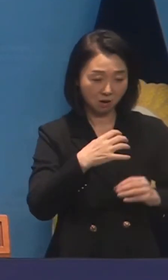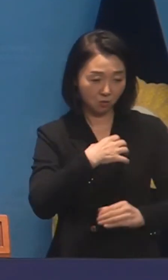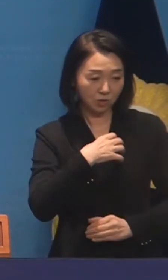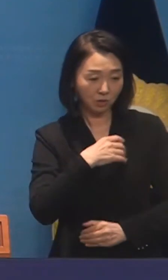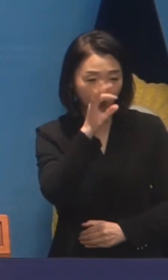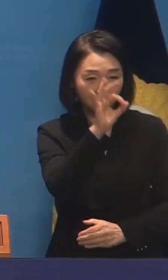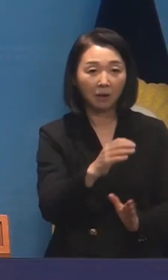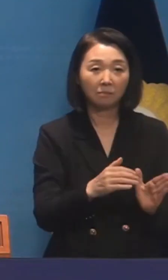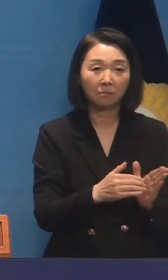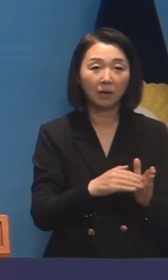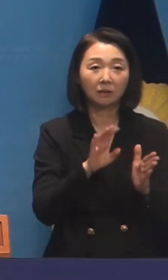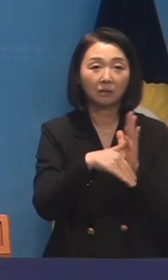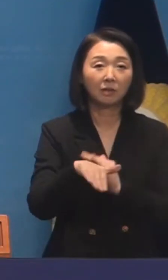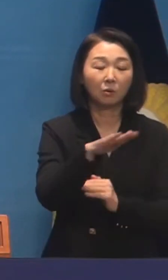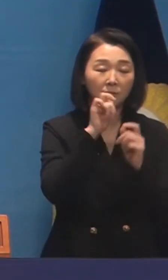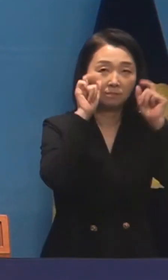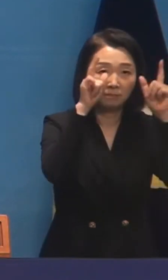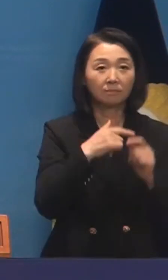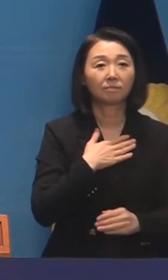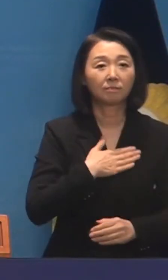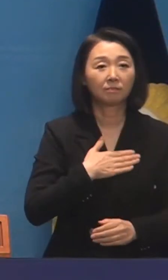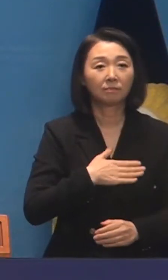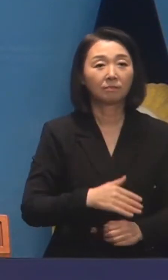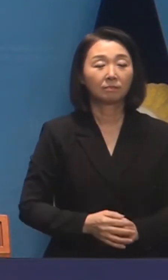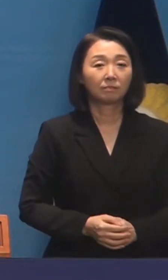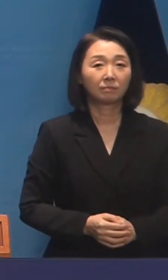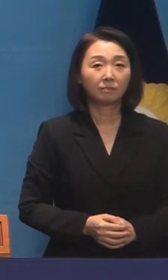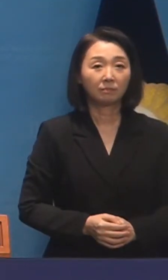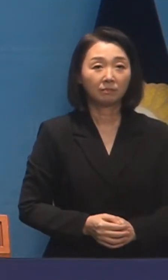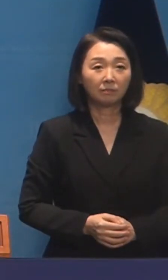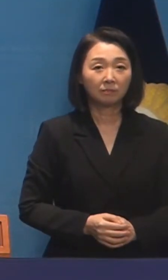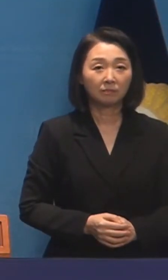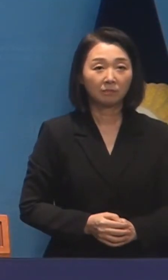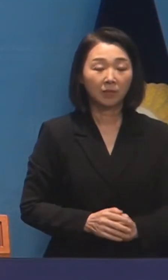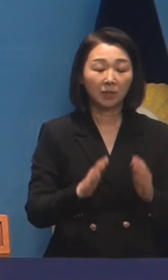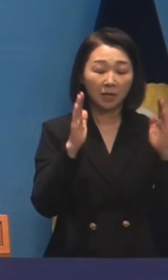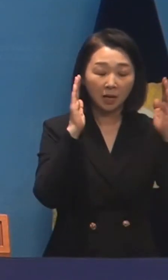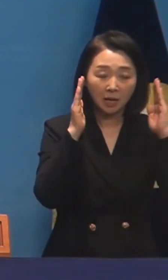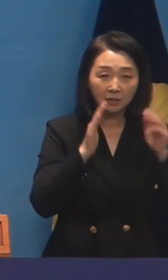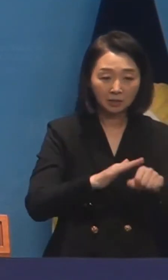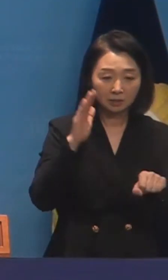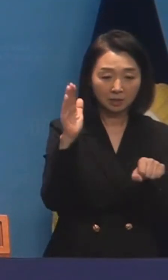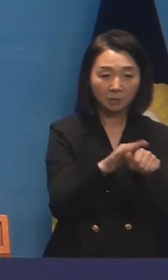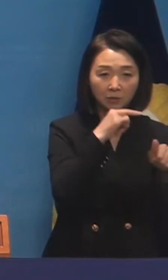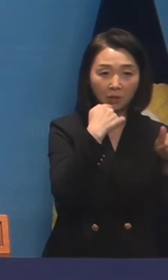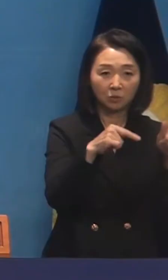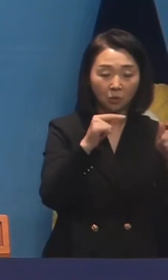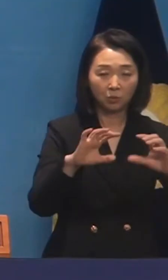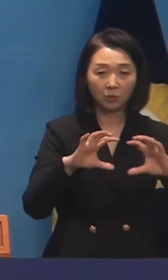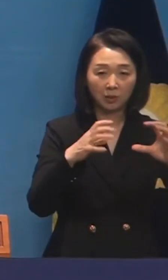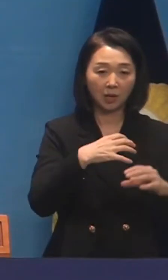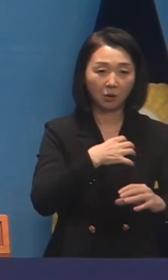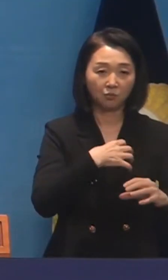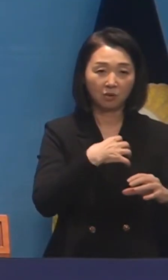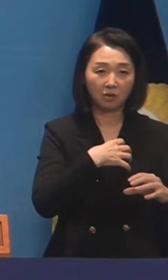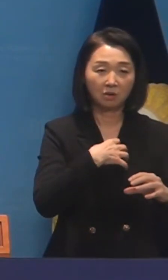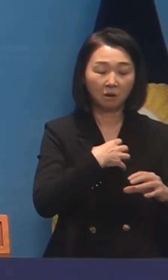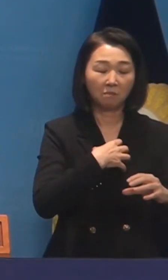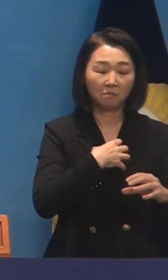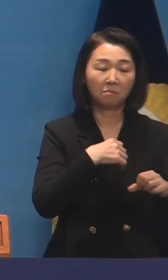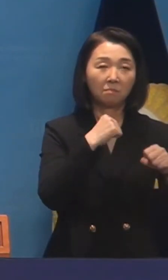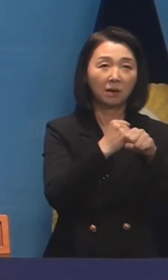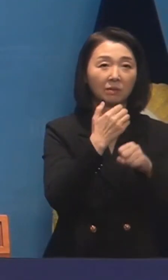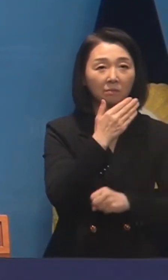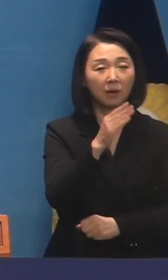그 순간 우리는 깨달았습니다. 잘못된 학습과 교육이 나라를 얼마나 위험에 빠뜨릴 수